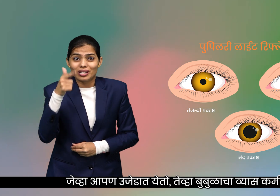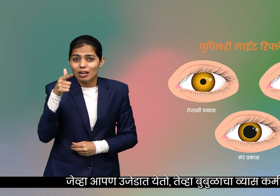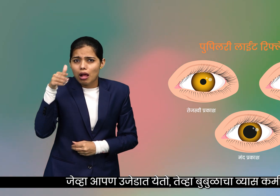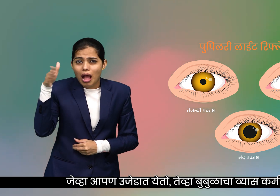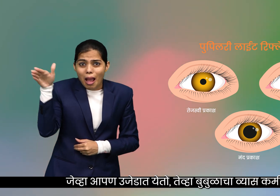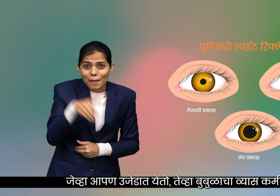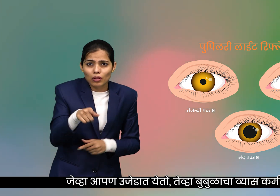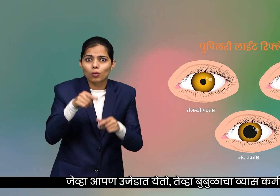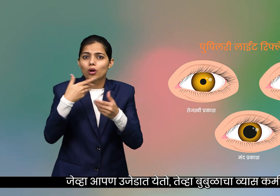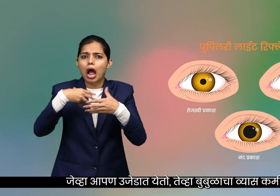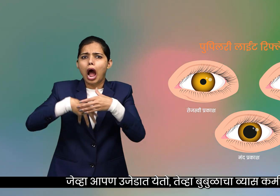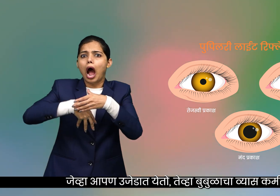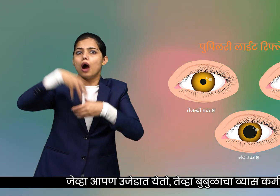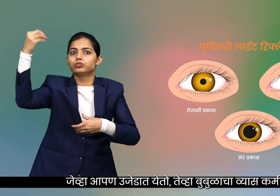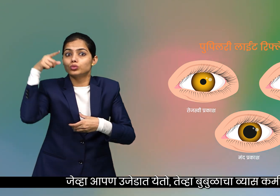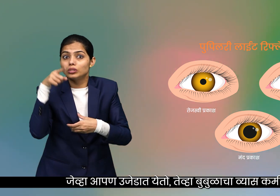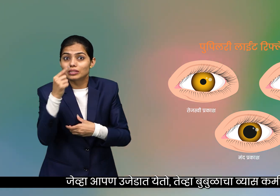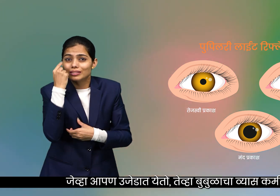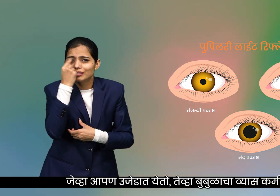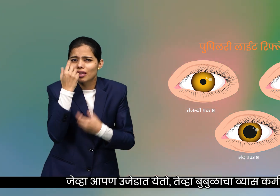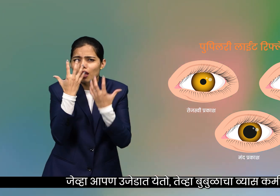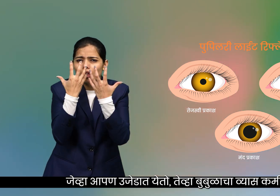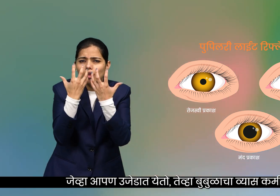जेव्हा आपण उजेडात येतो तेव्हा बुबुळ्याचा व्यास कमी होतो